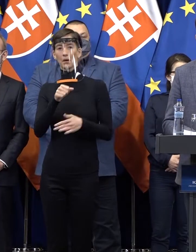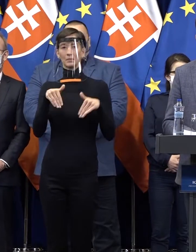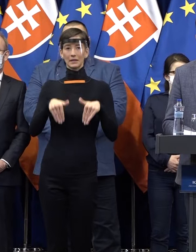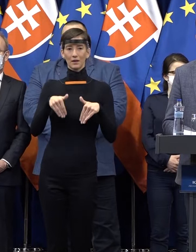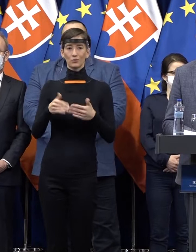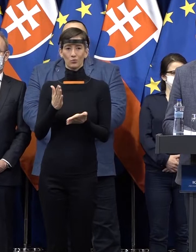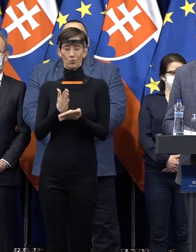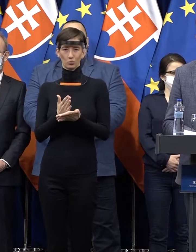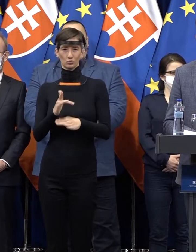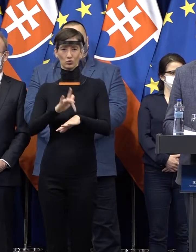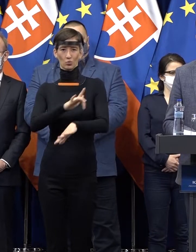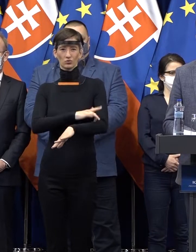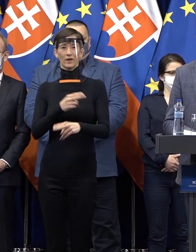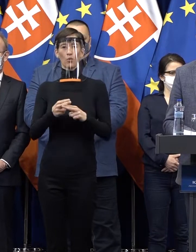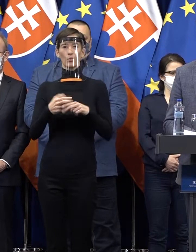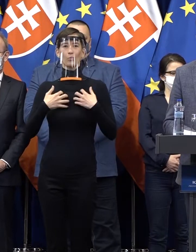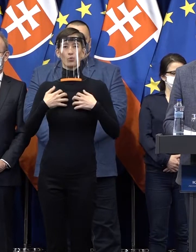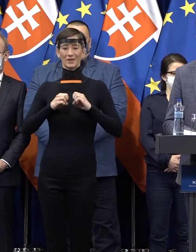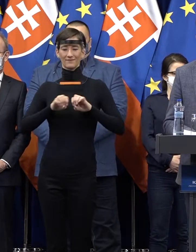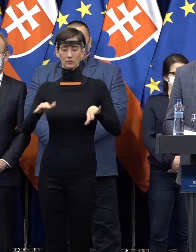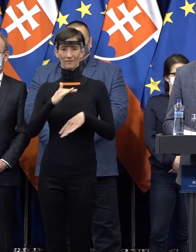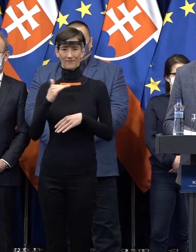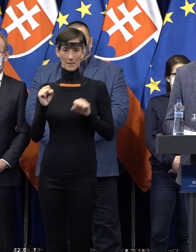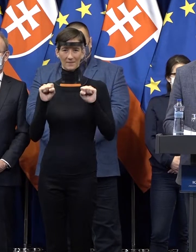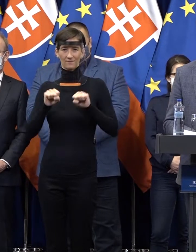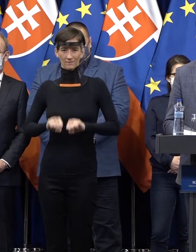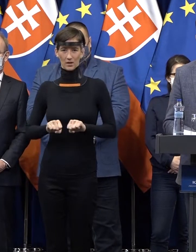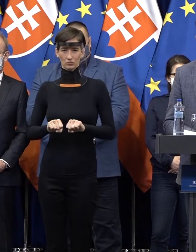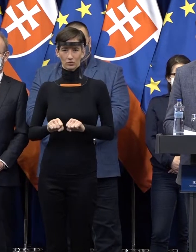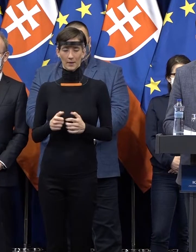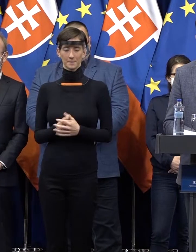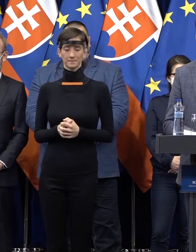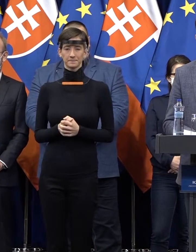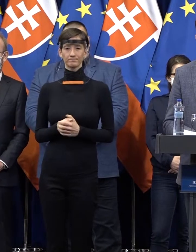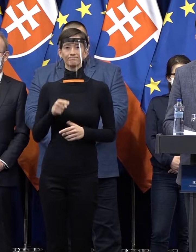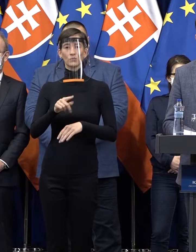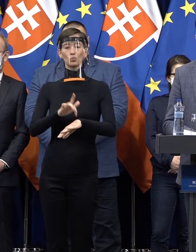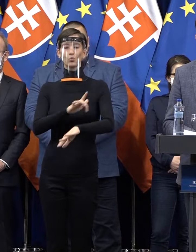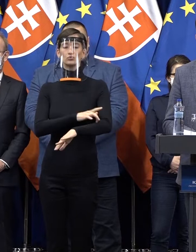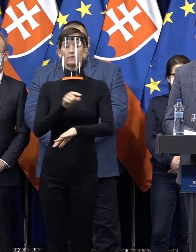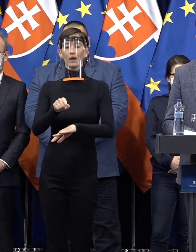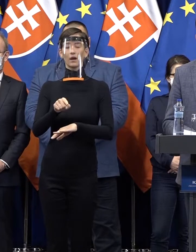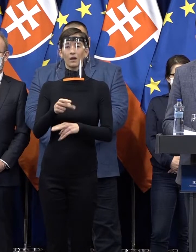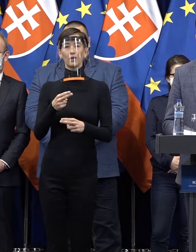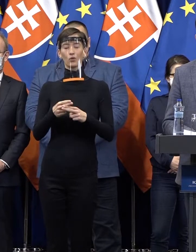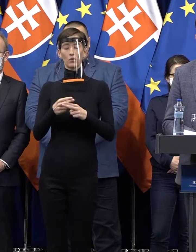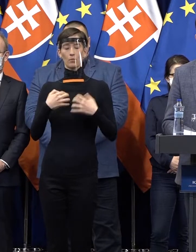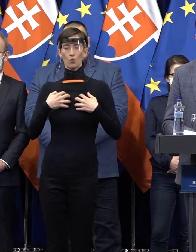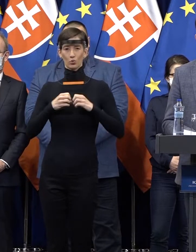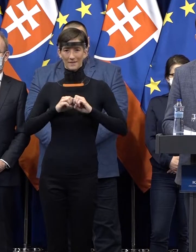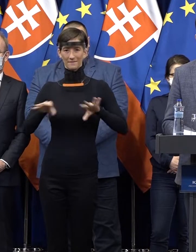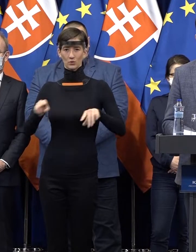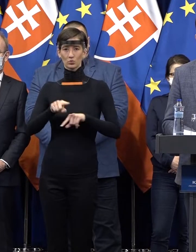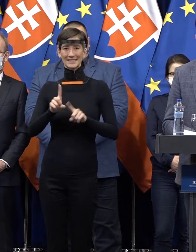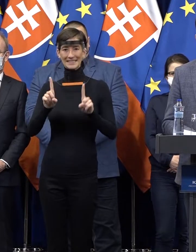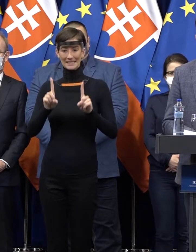je infikovaná, tak priebeh ochorenia je u tejto vekovej skupiny najhorší. Preto vyzývame slovenských občanov,